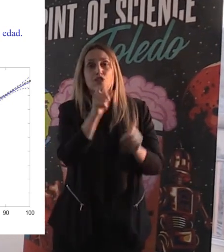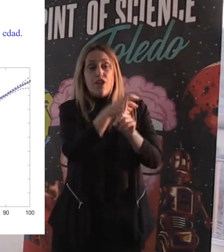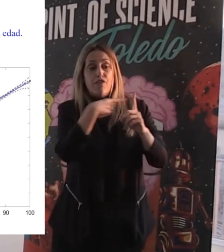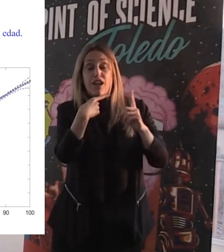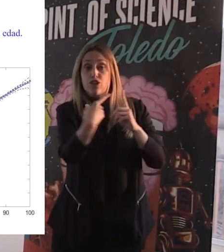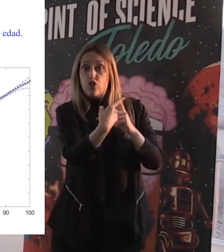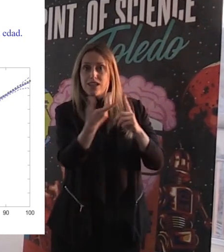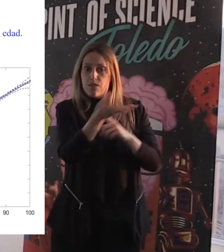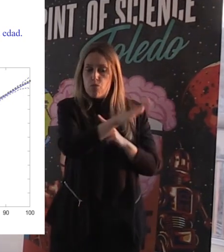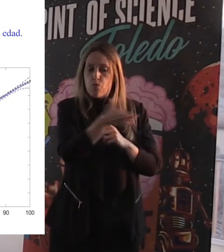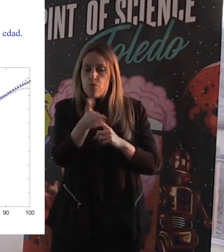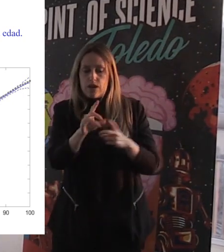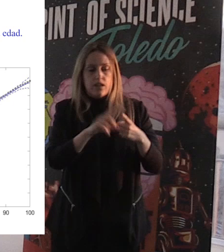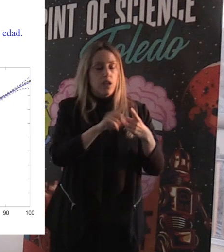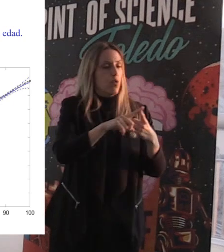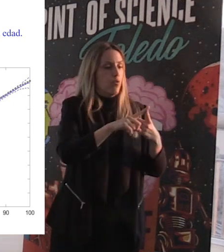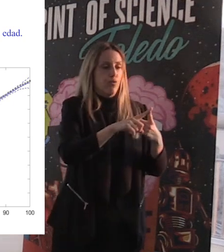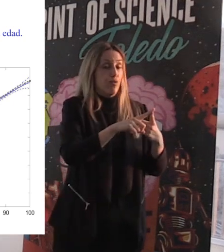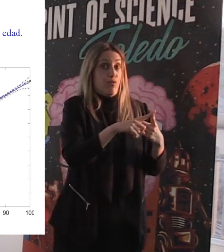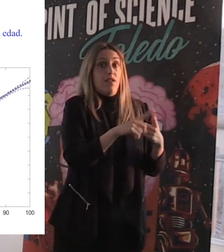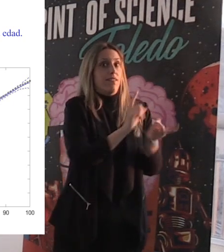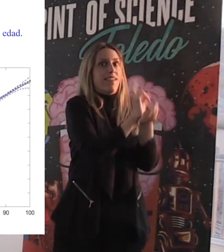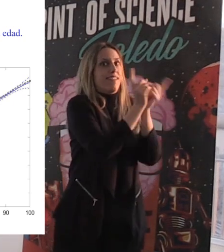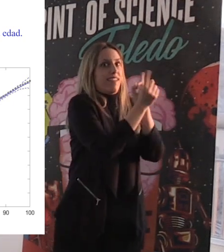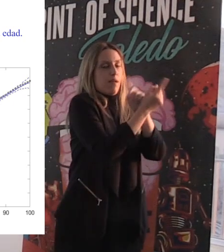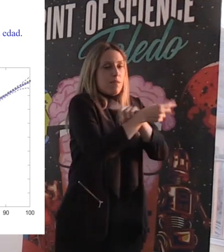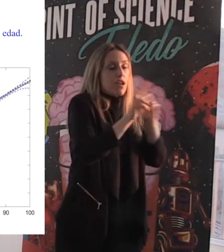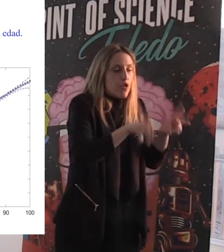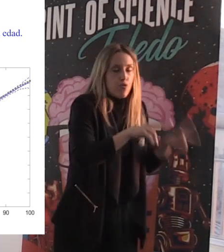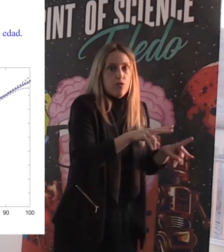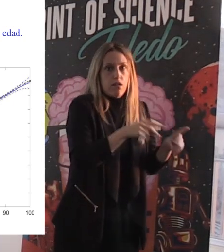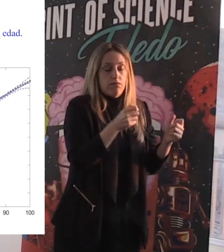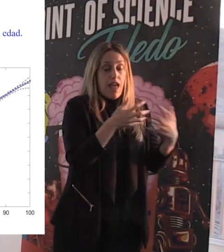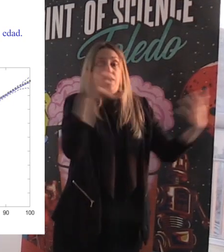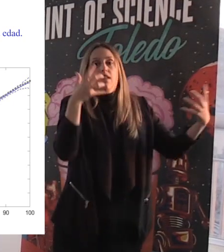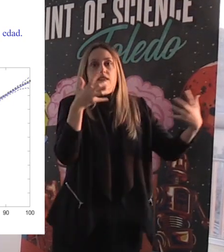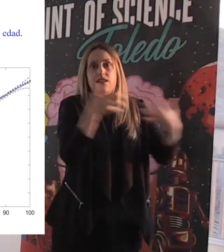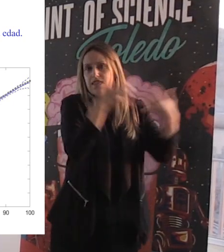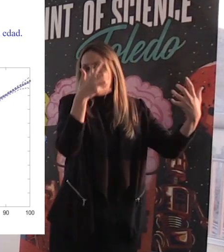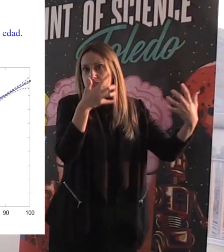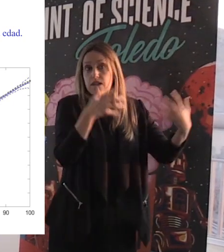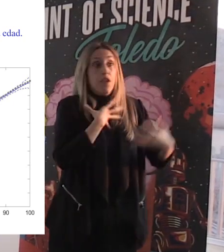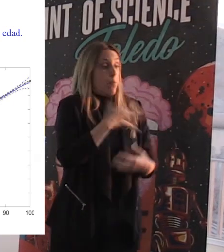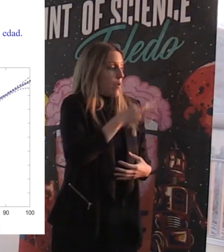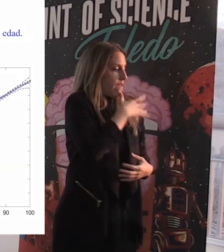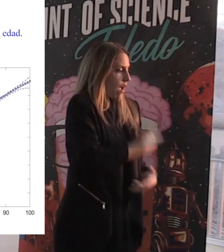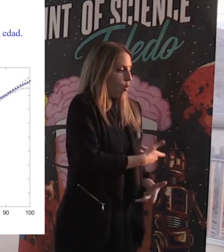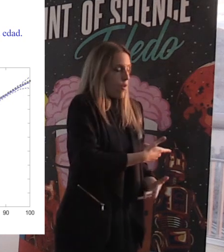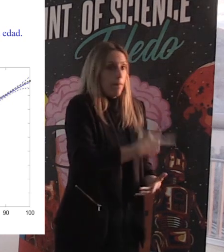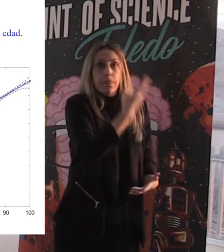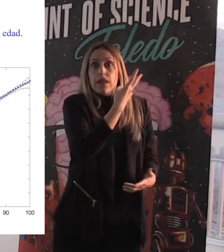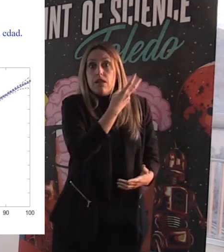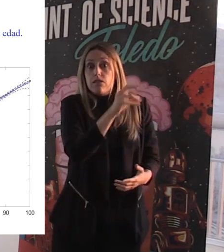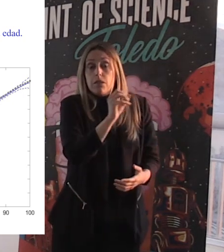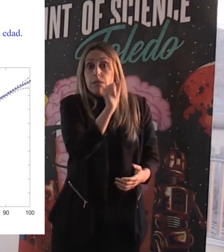factores. Uno que no cambia durante la vida, estos accidentes. Puede pasarte ahora y en 20 años no